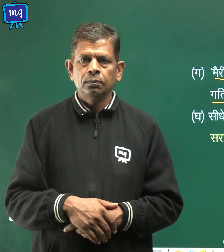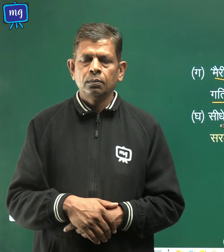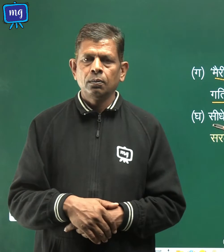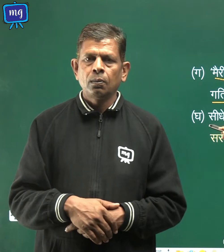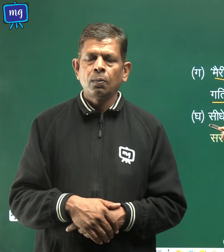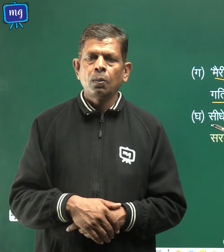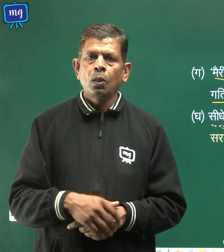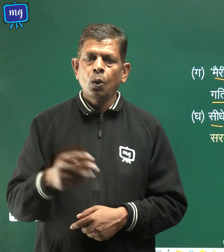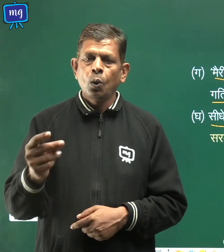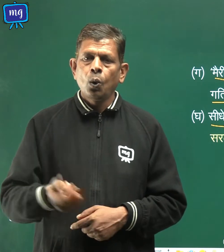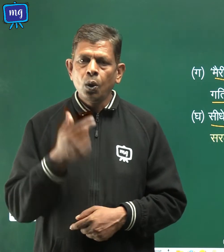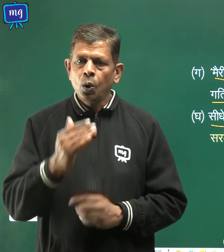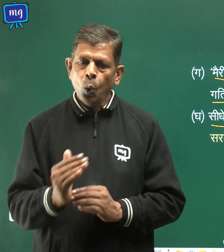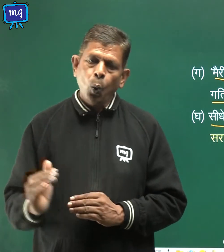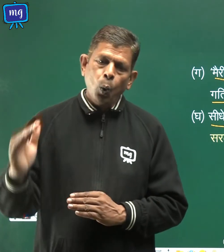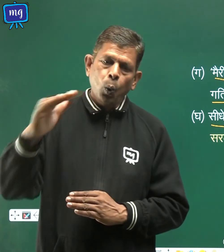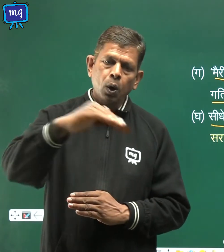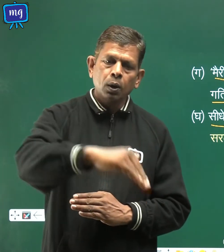सीधे पुल पर